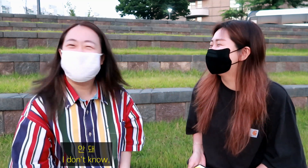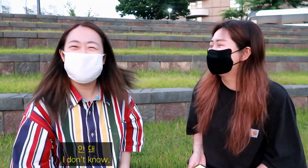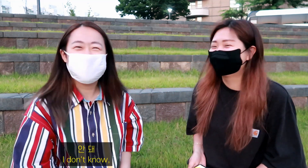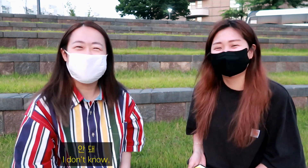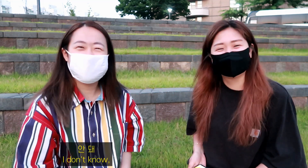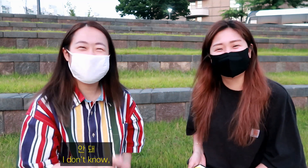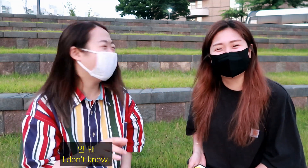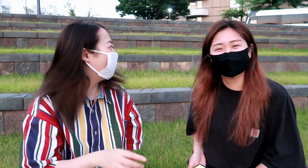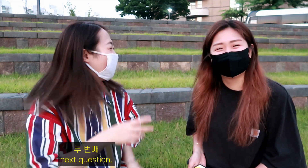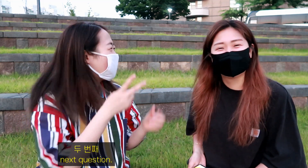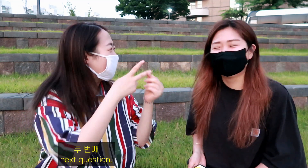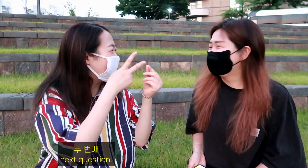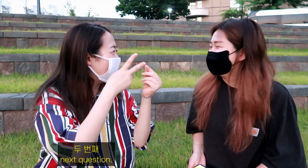안 돼. 그만해.